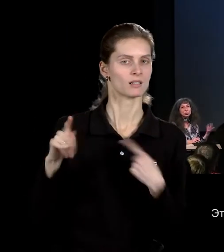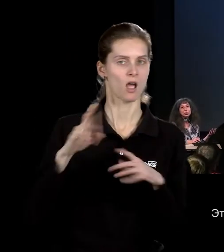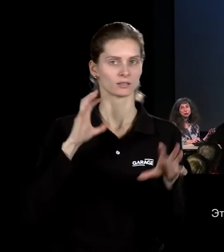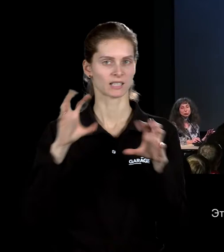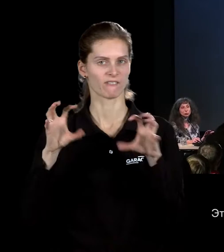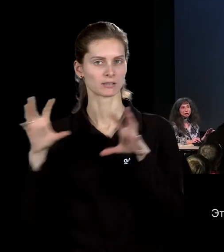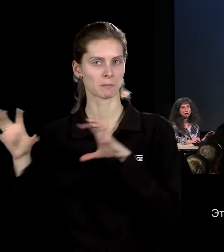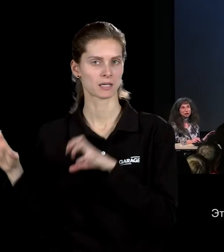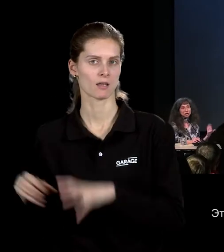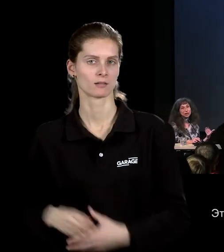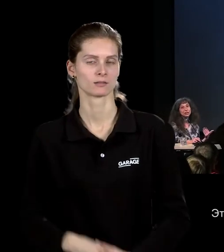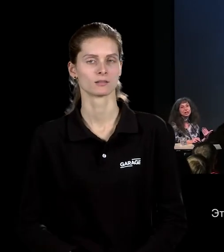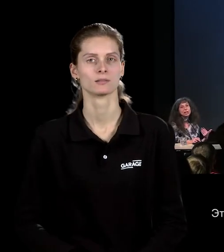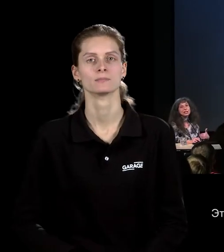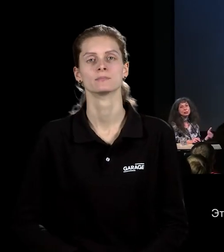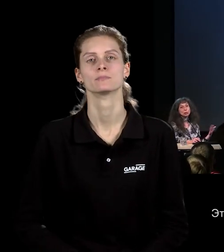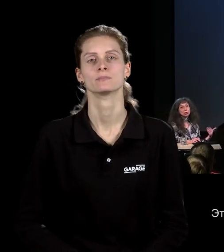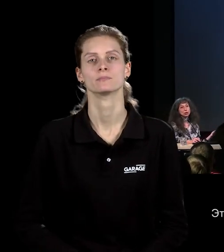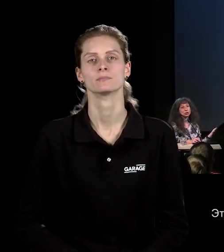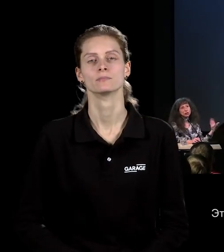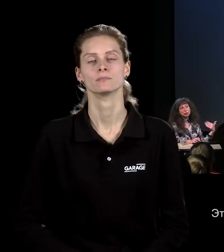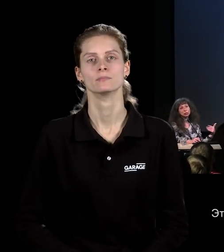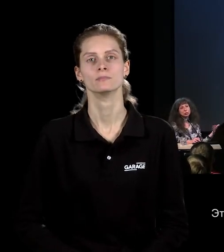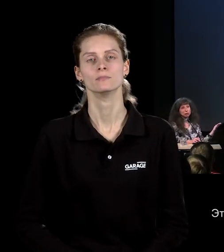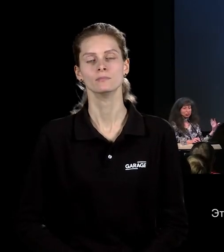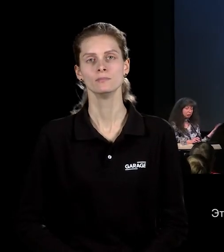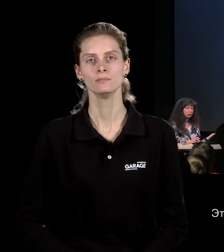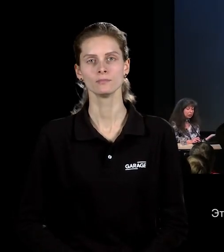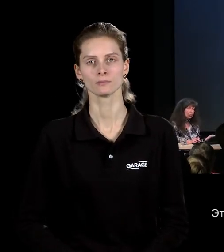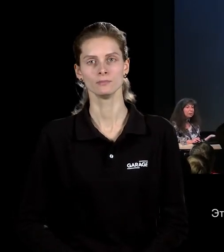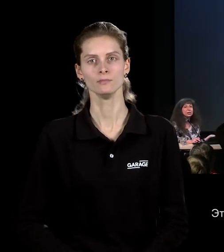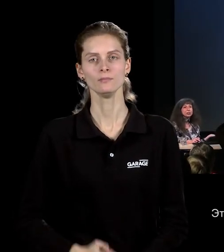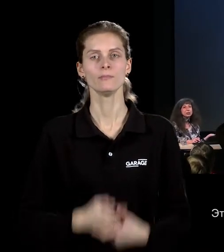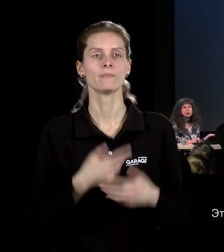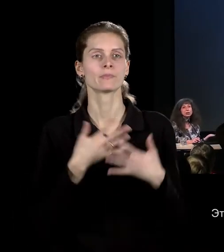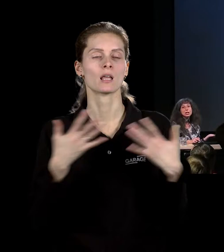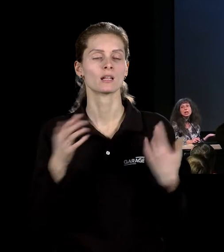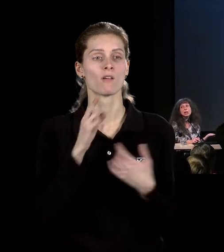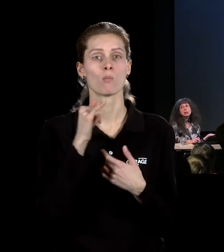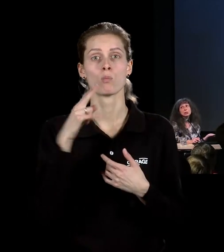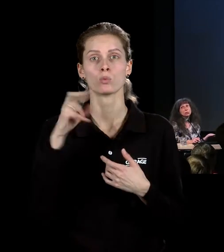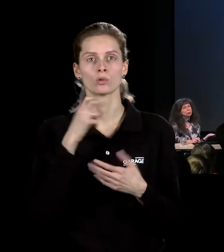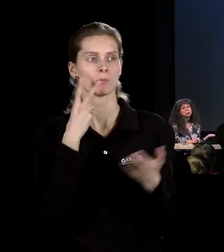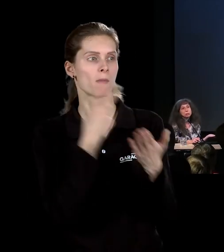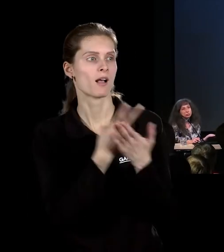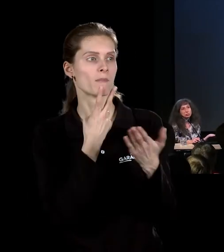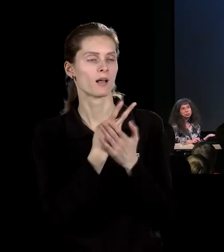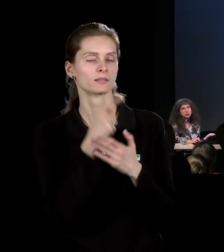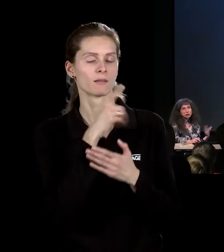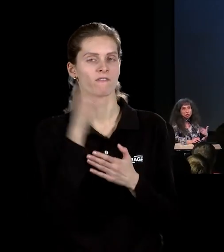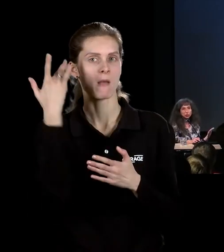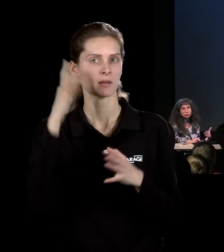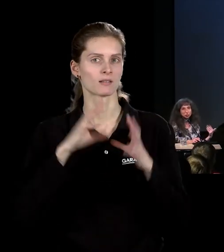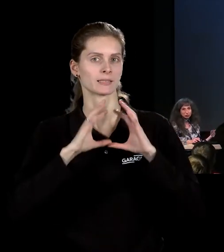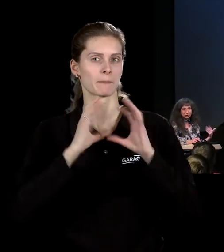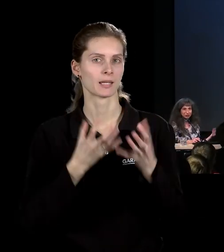монструозностью, необычностью буддийских изваяний, которые он транслирует в американский мир, собственно,